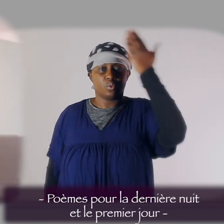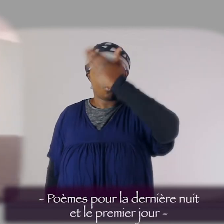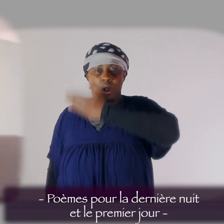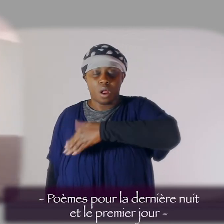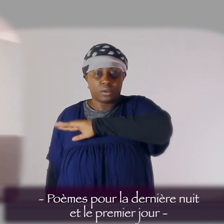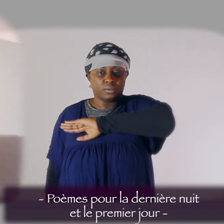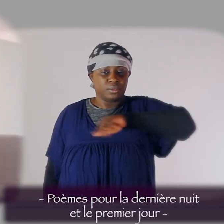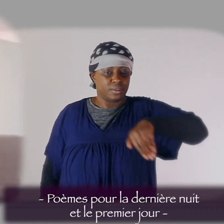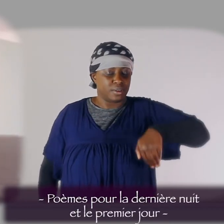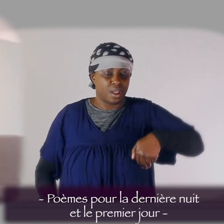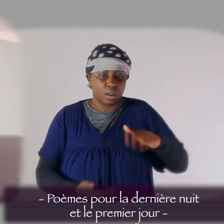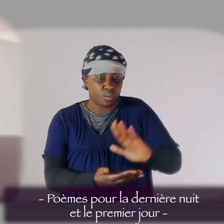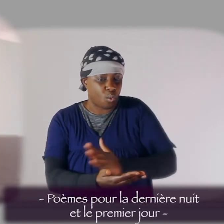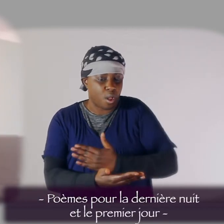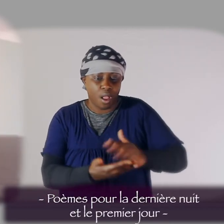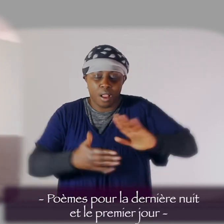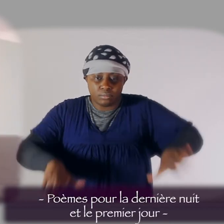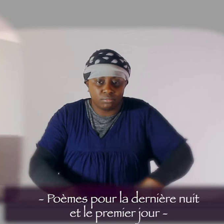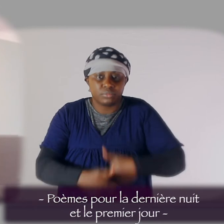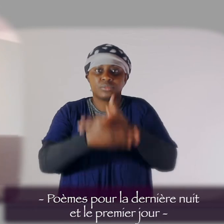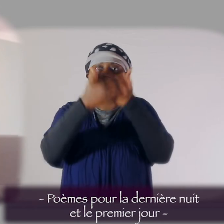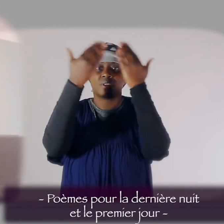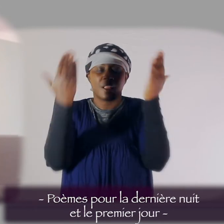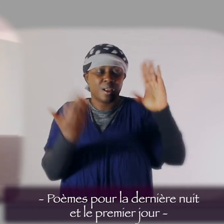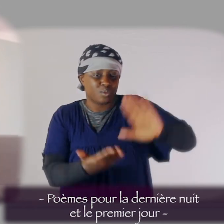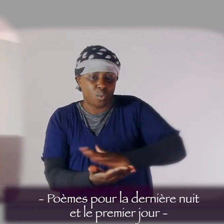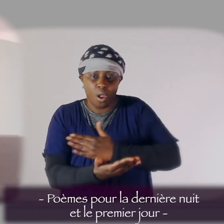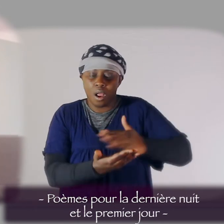最后一页和第一日的现诗。